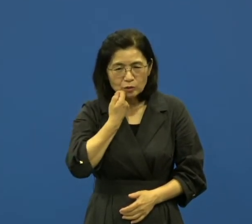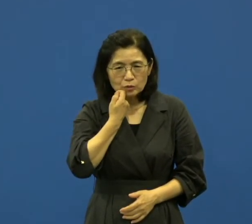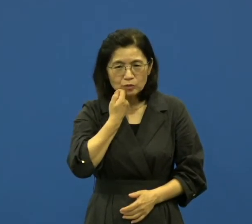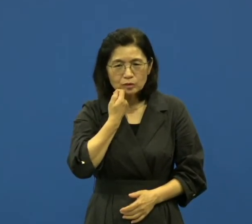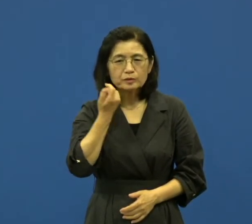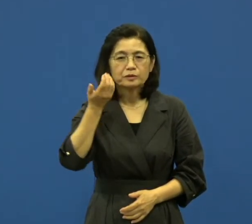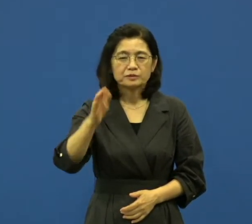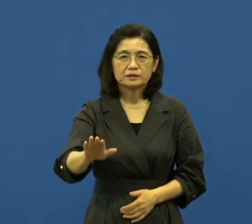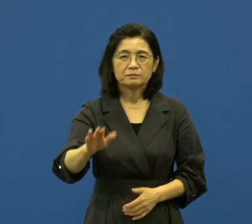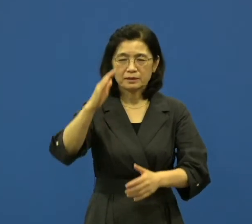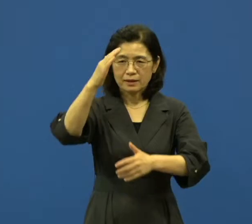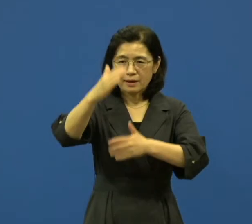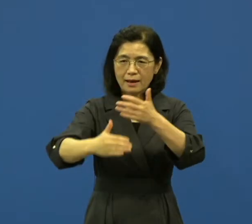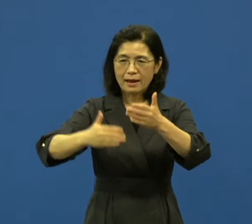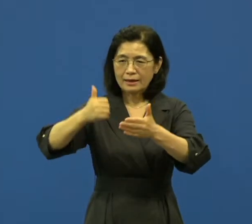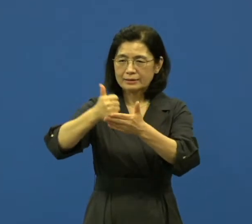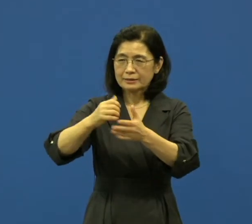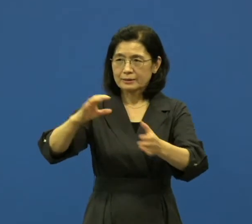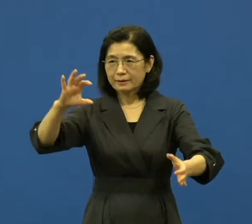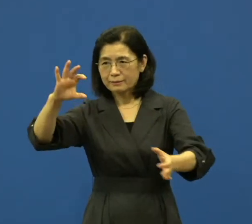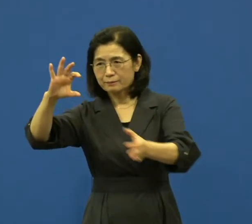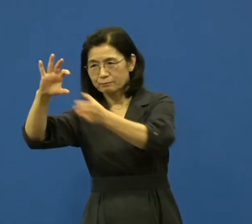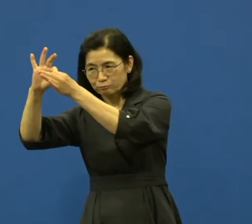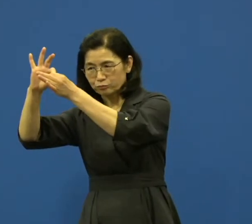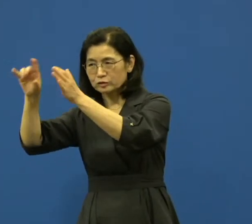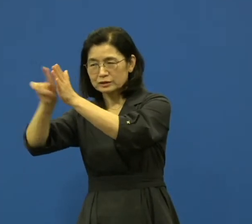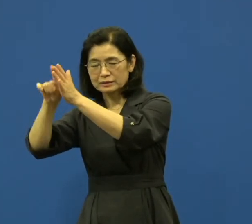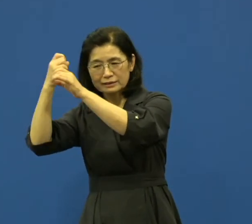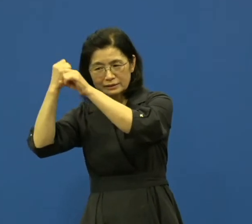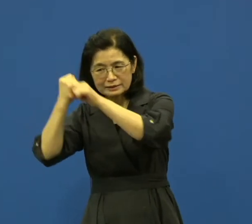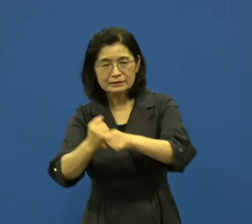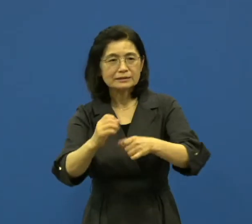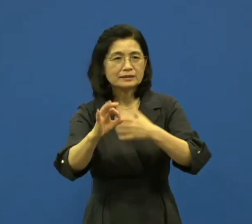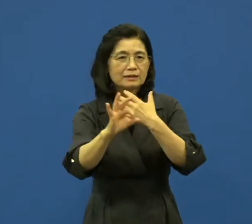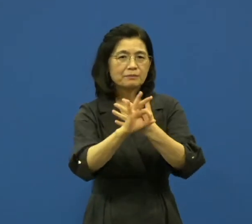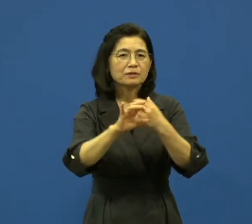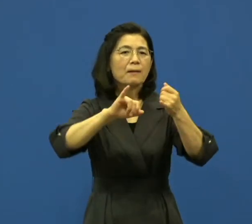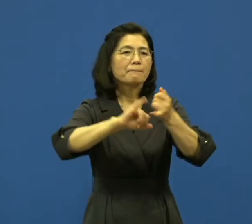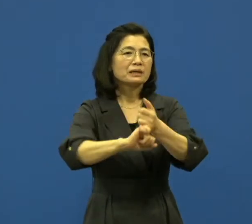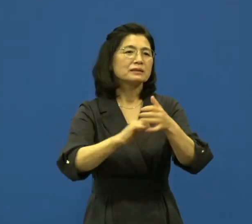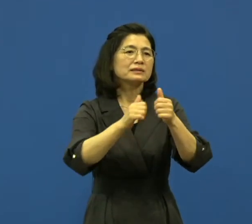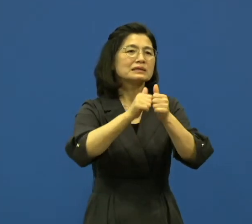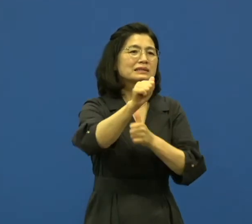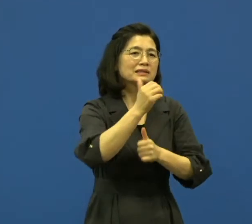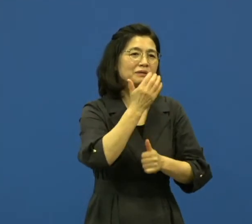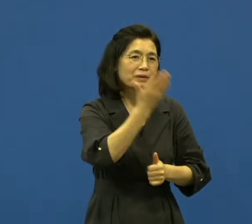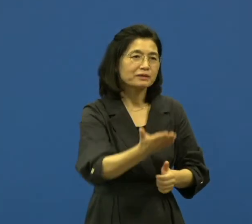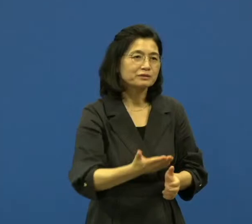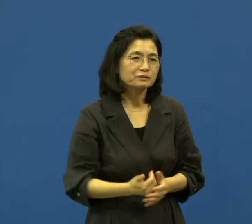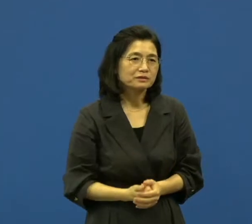없어도 그분에게 붙어 있는 것, 그게 믿음이고 그분에게 붙어 있으면 승리할 줄로 믿습니다.